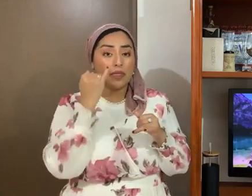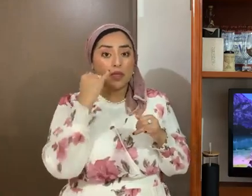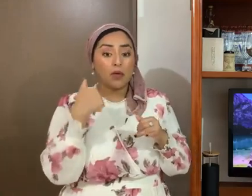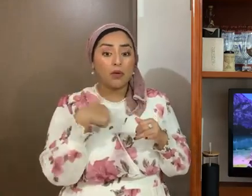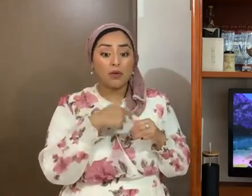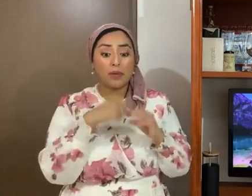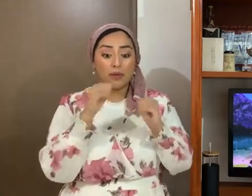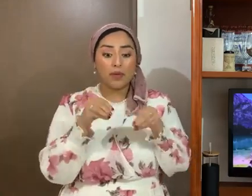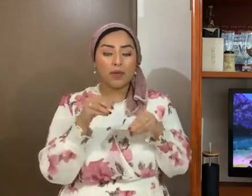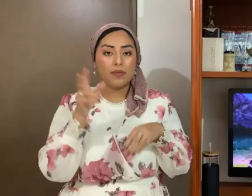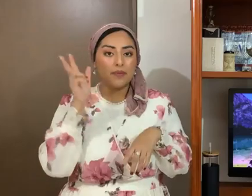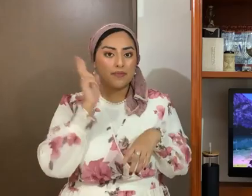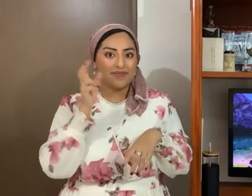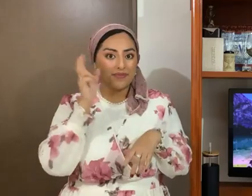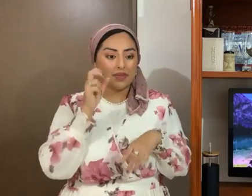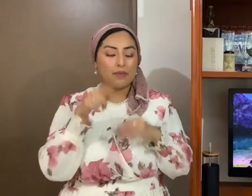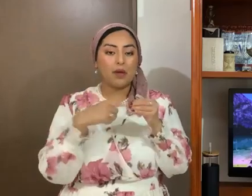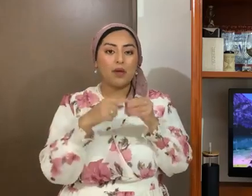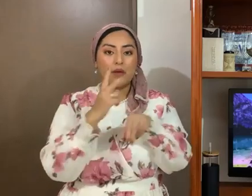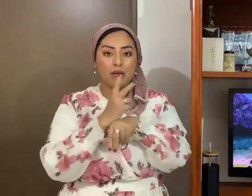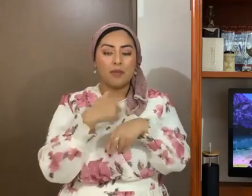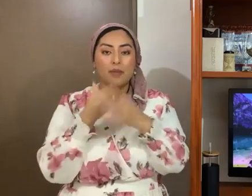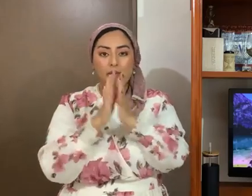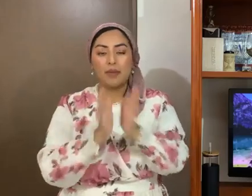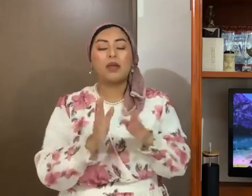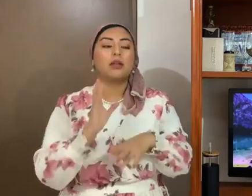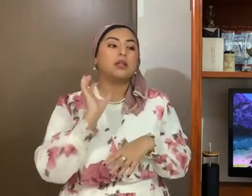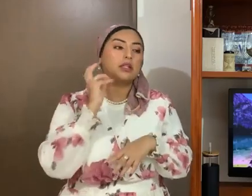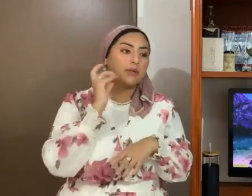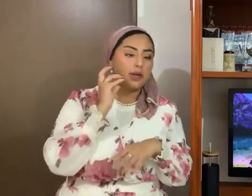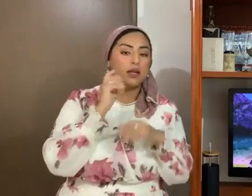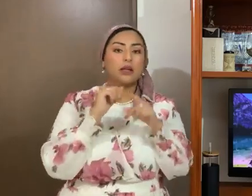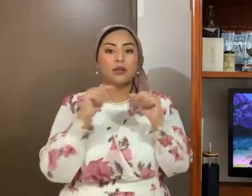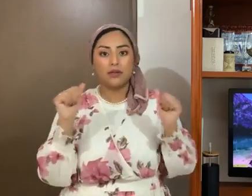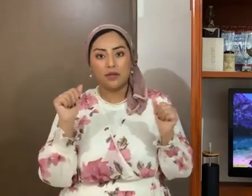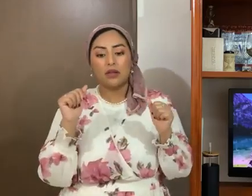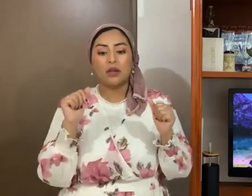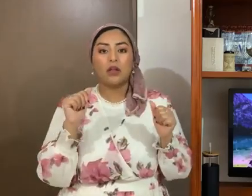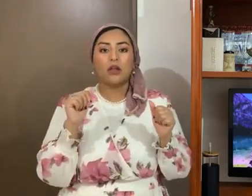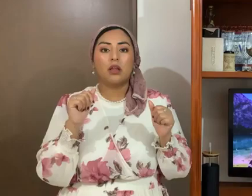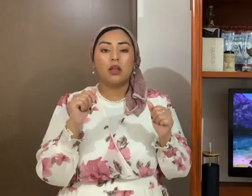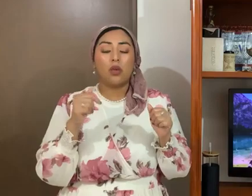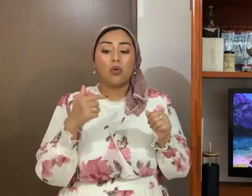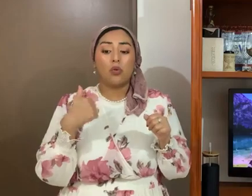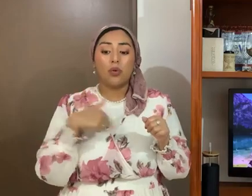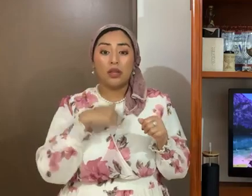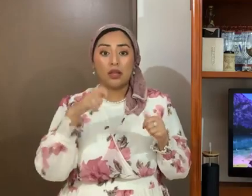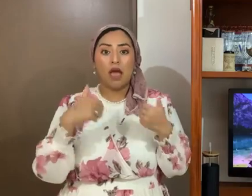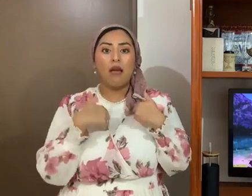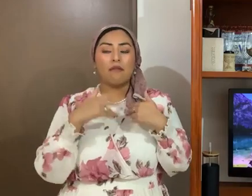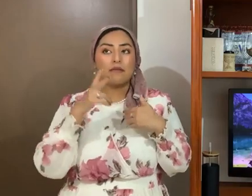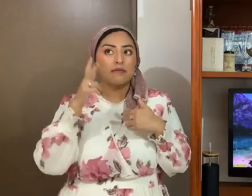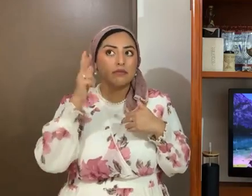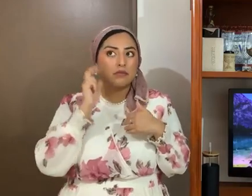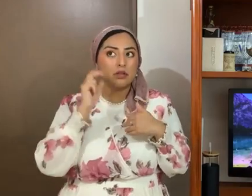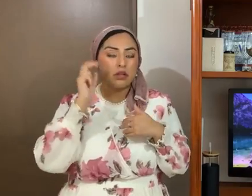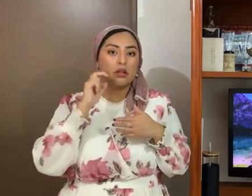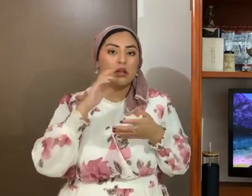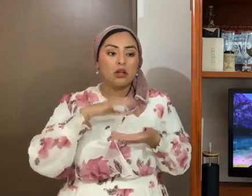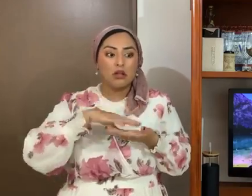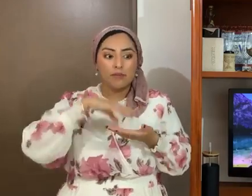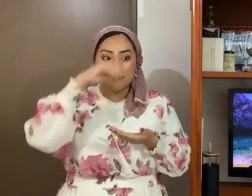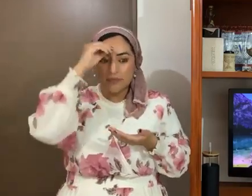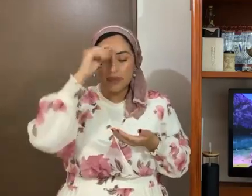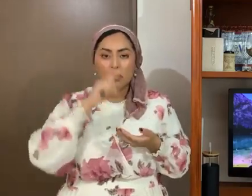uno pone un estudio de Gosuipas TV, del radio o de este canal, la intención que debemos de tener es escuchar,